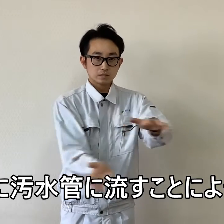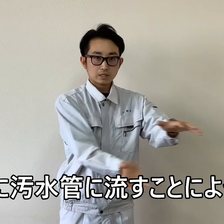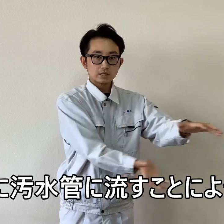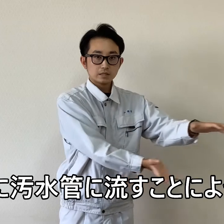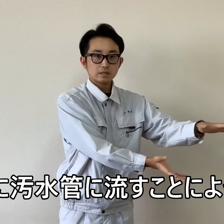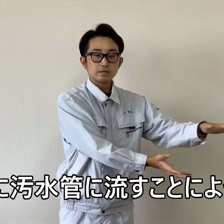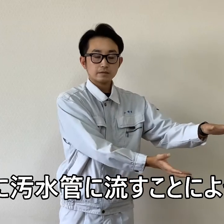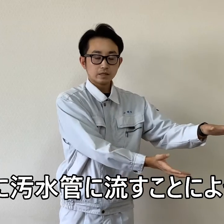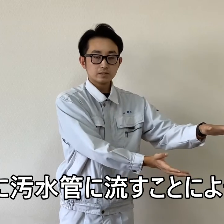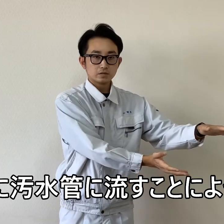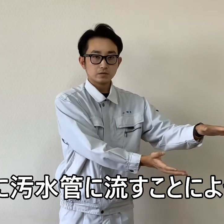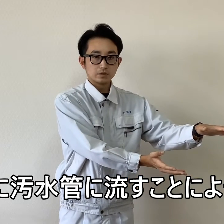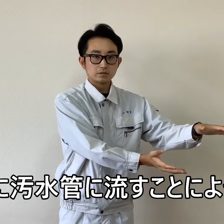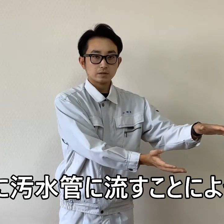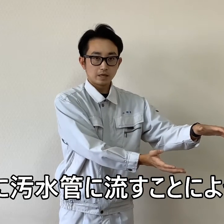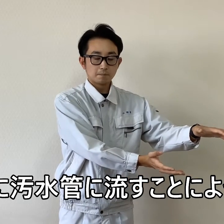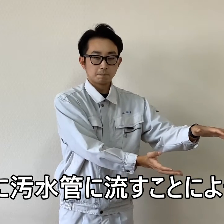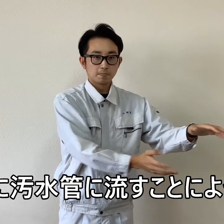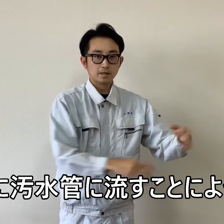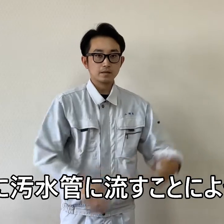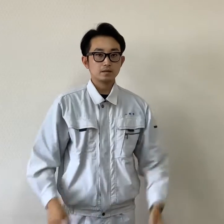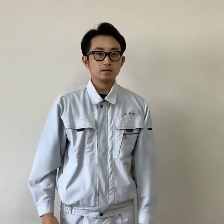水管に流すことによって